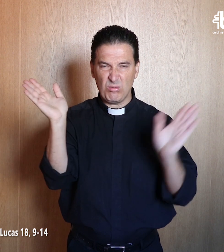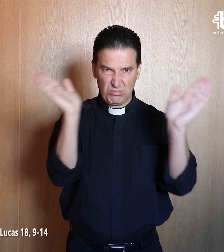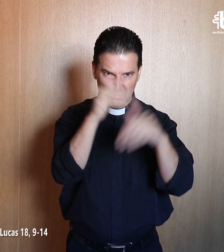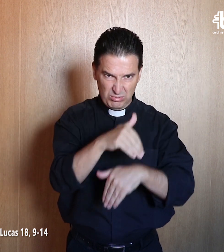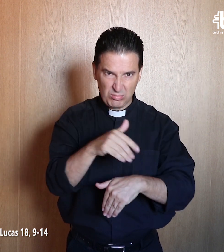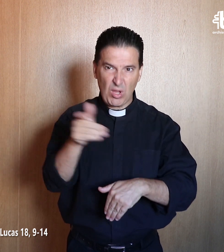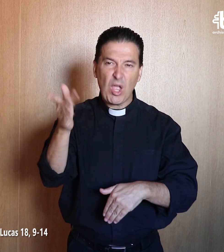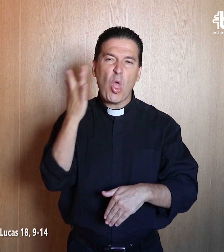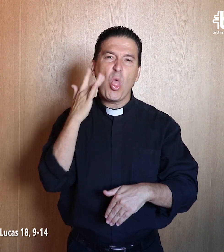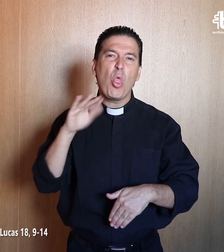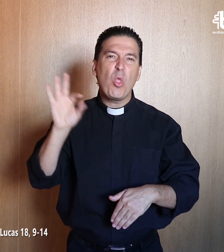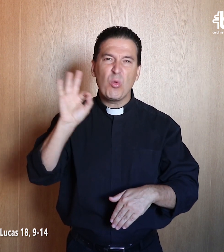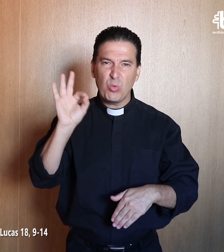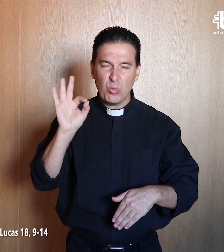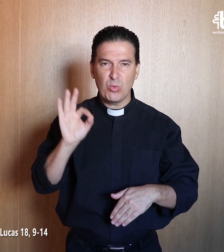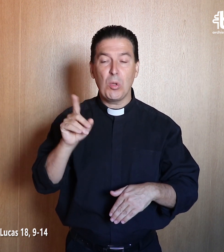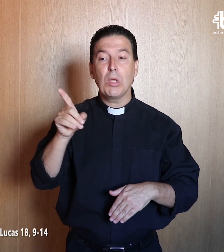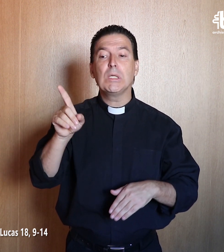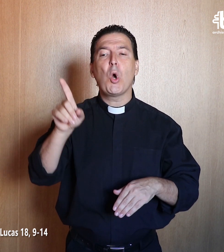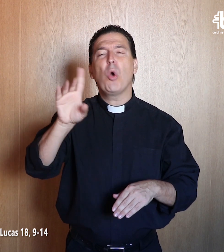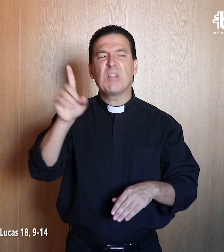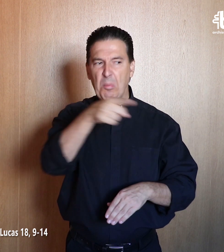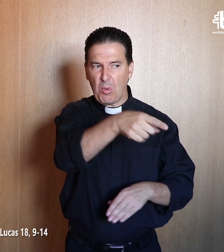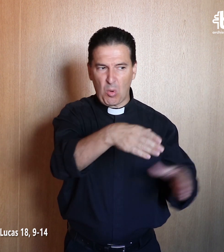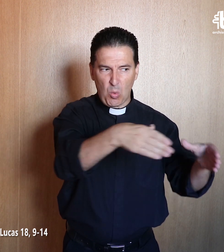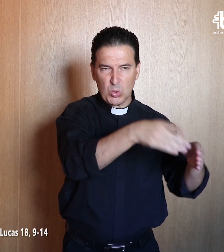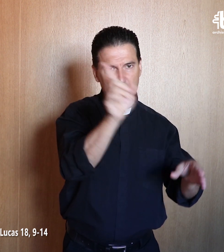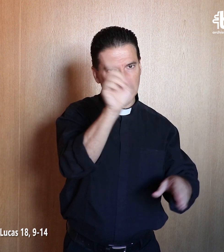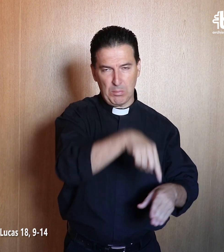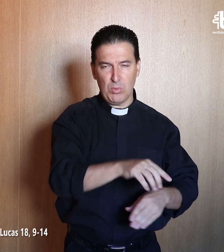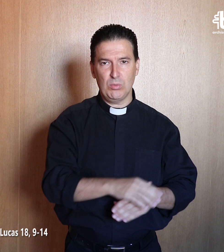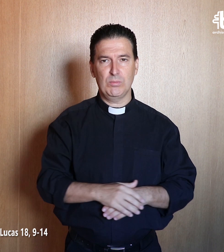injustos, adúlteros, ni tampoco como ese publicano.